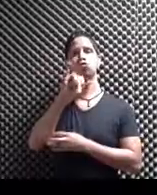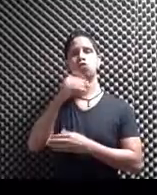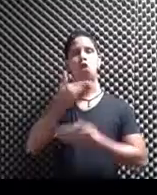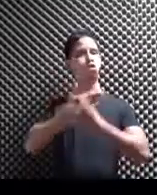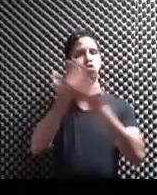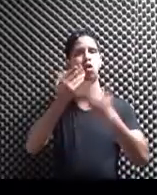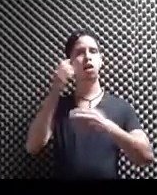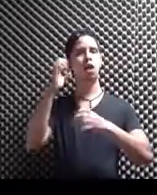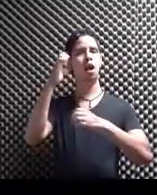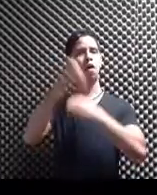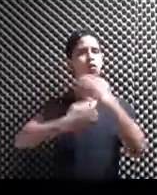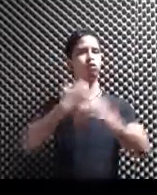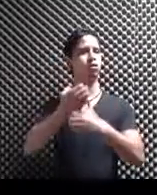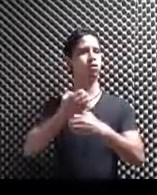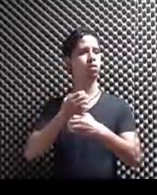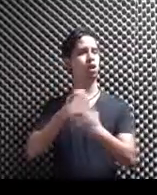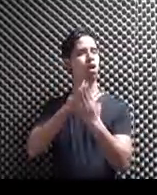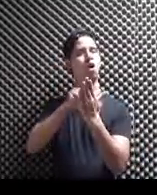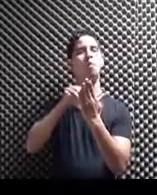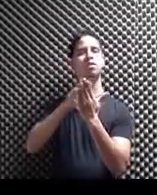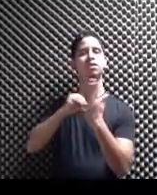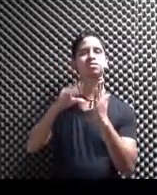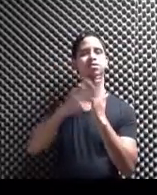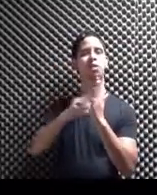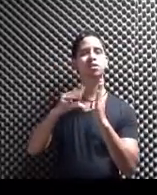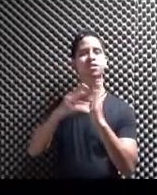mira copiense